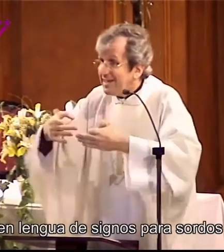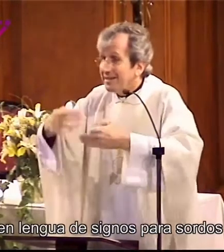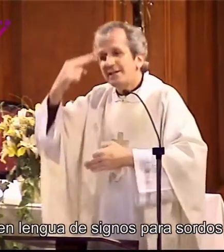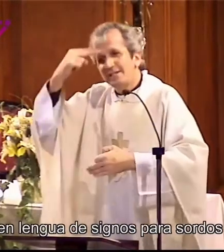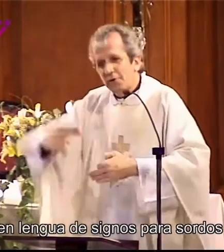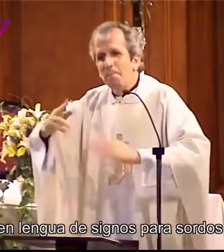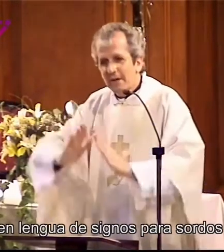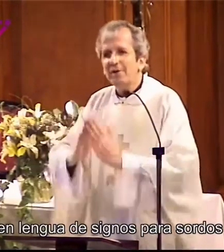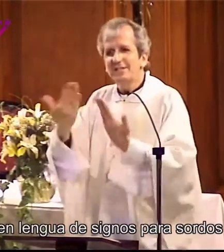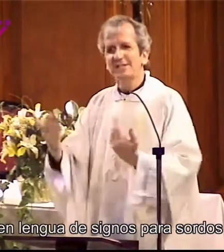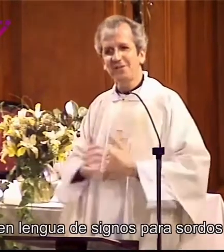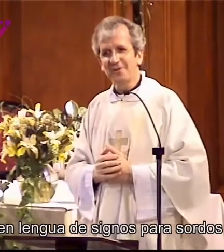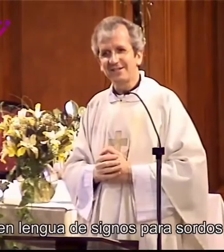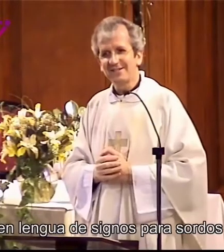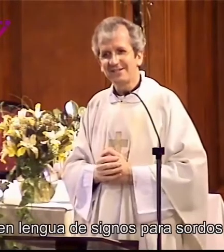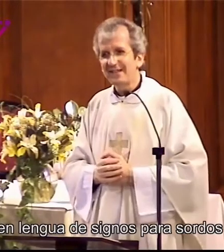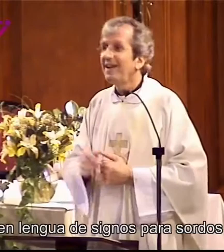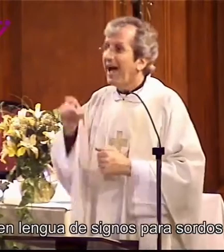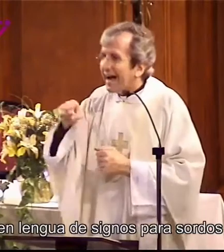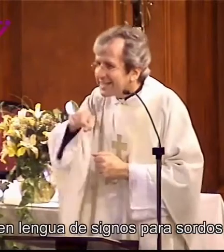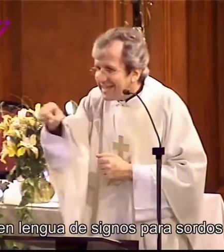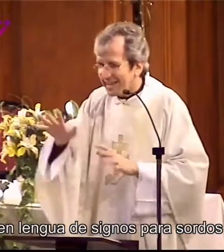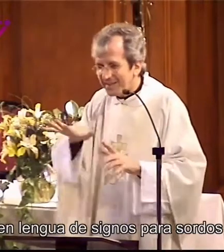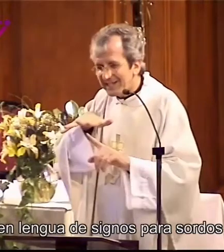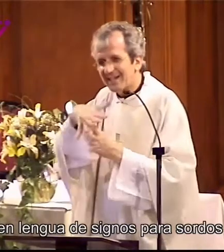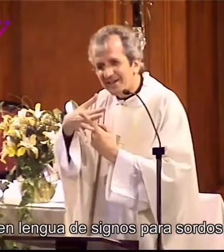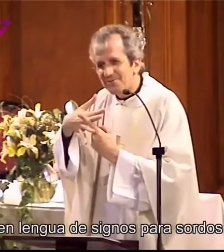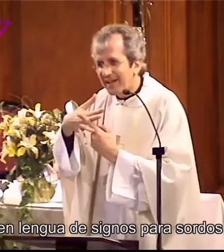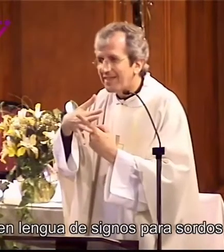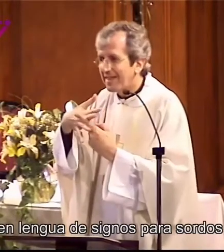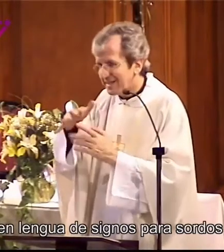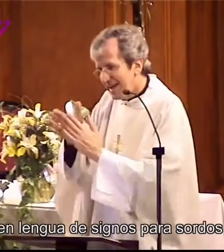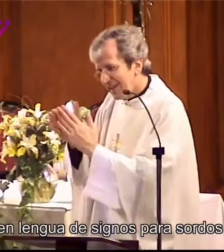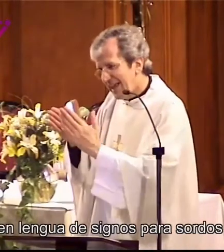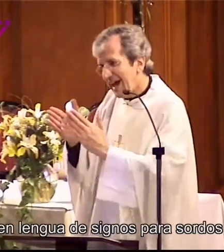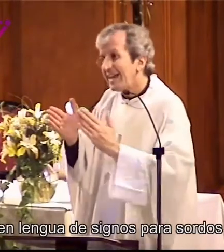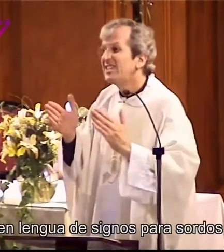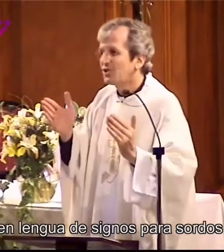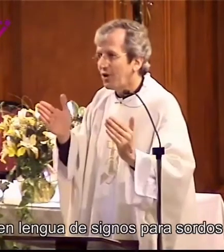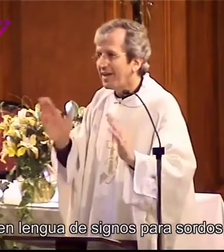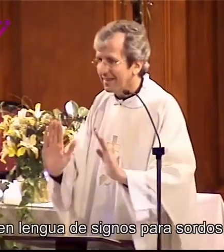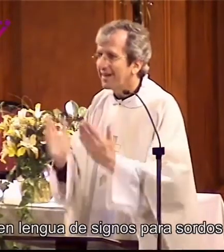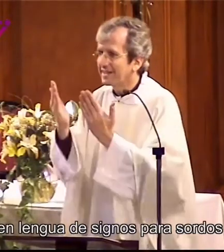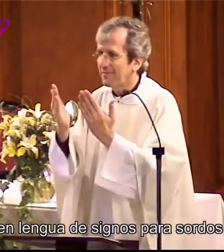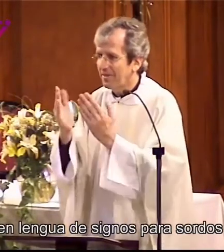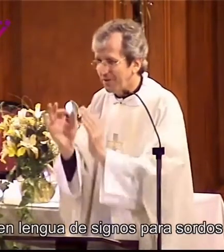se cumplieron las Escrituras, es decir, así a través de esas circunstancias de la historia de la salvación